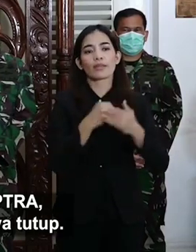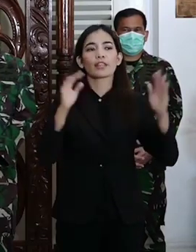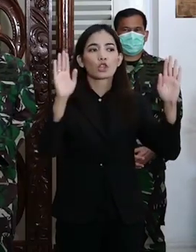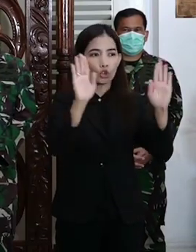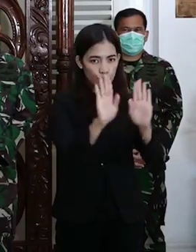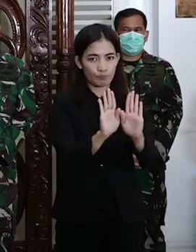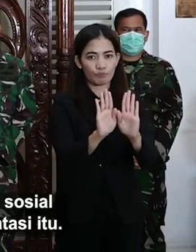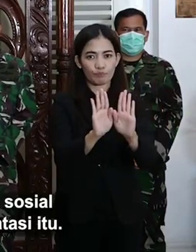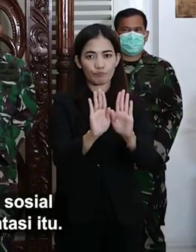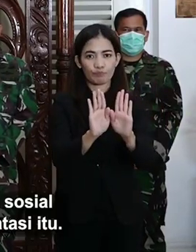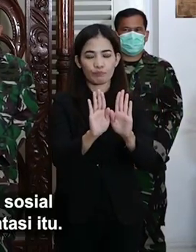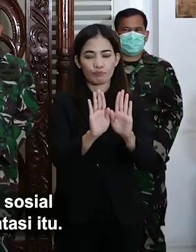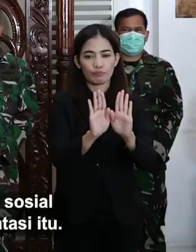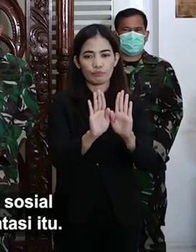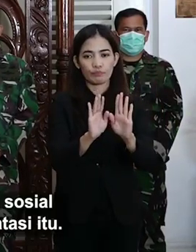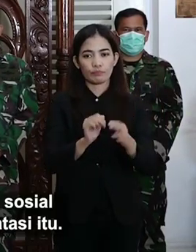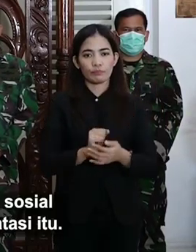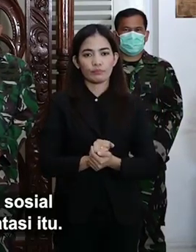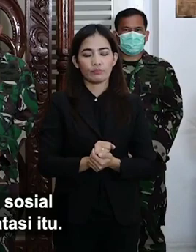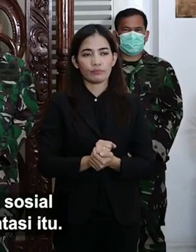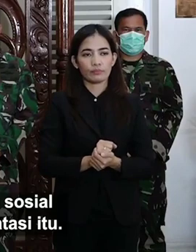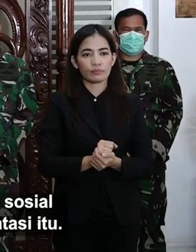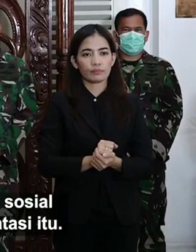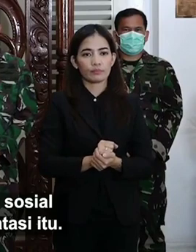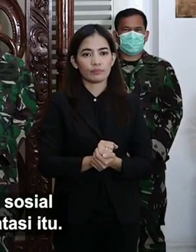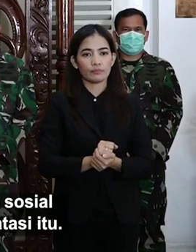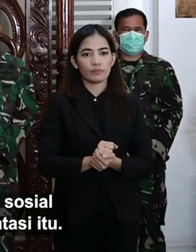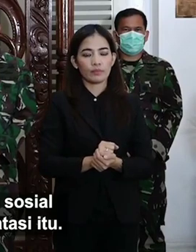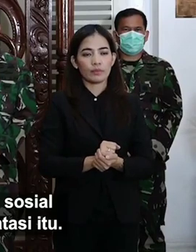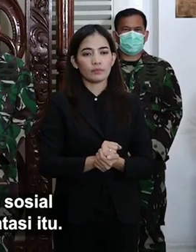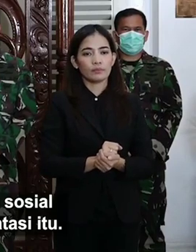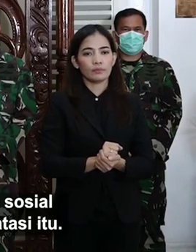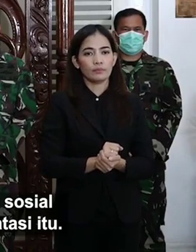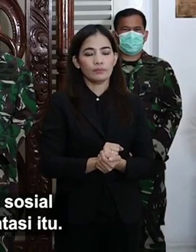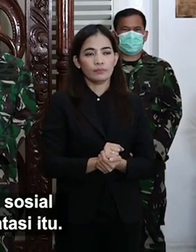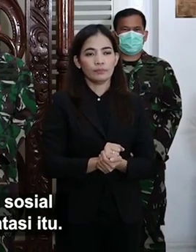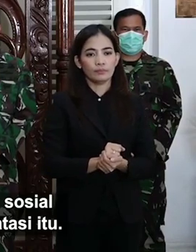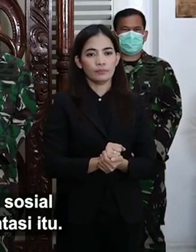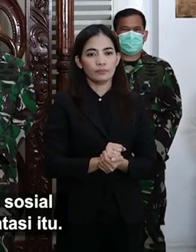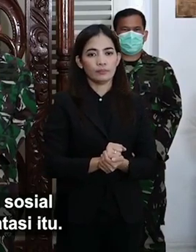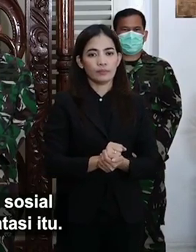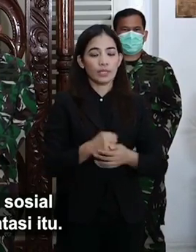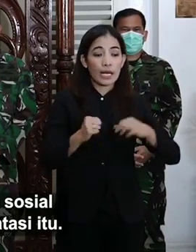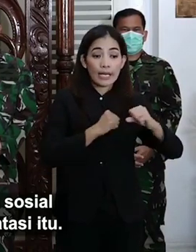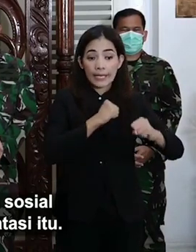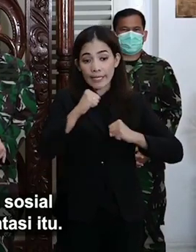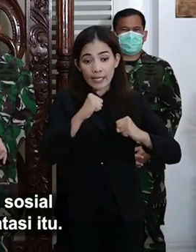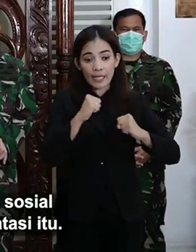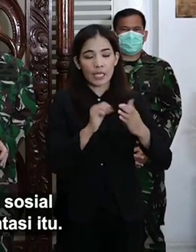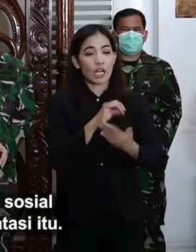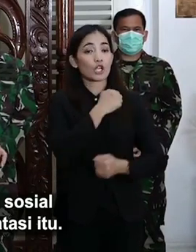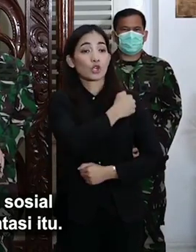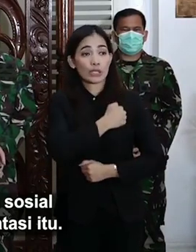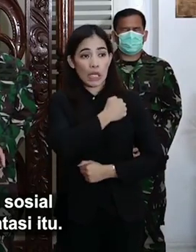tutup. Kemudian terkait dengan kegiatan sosial